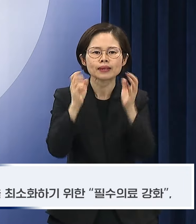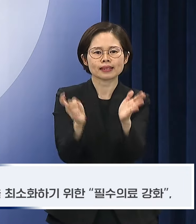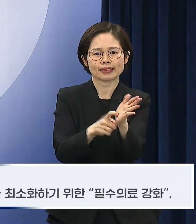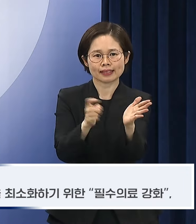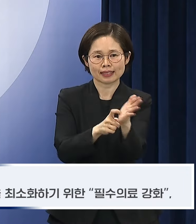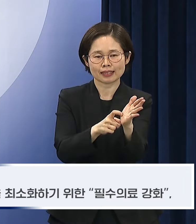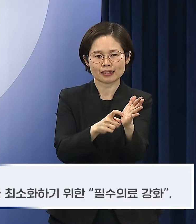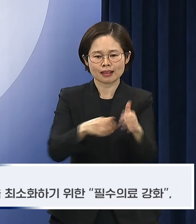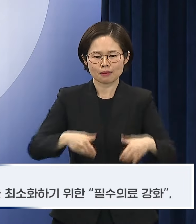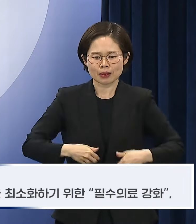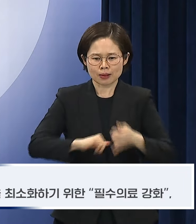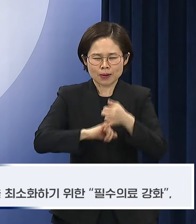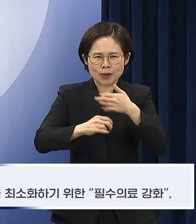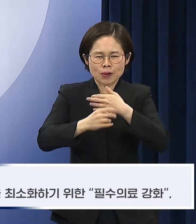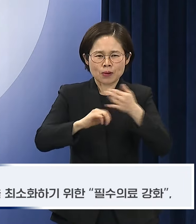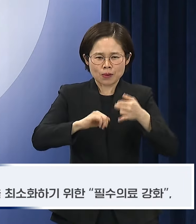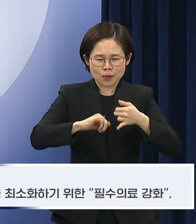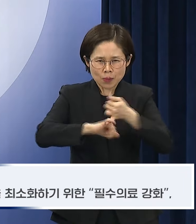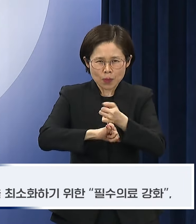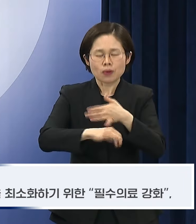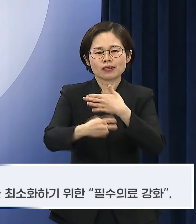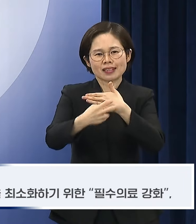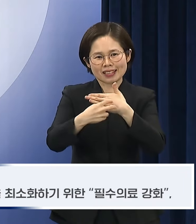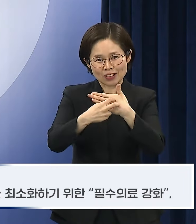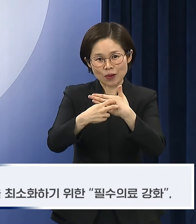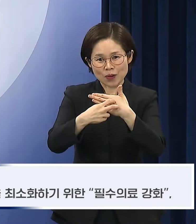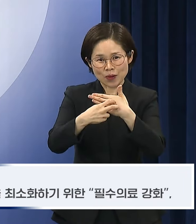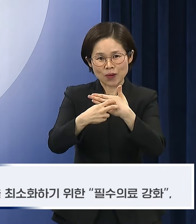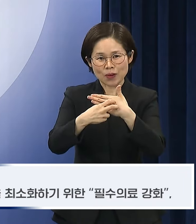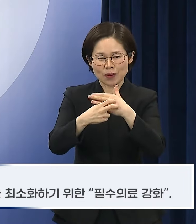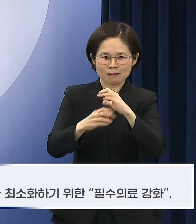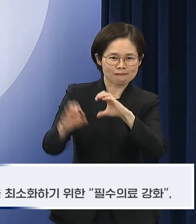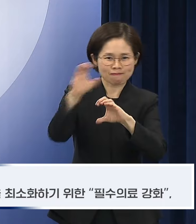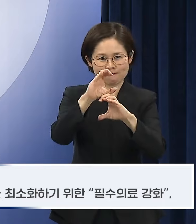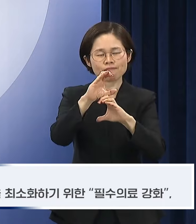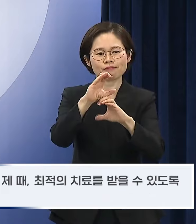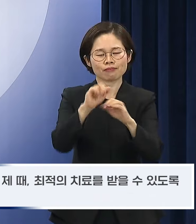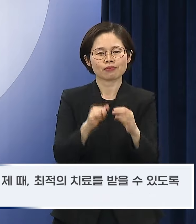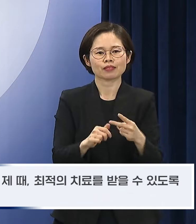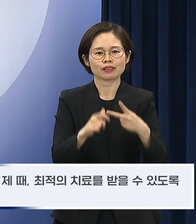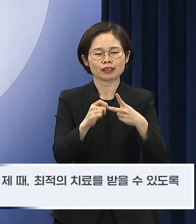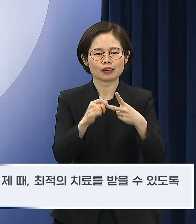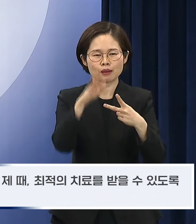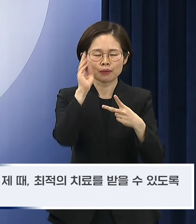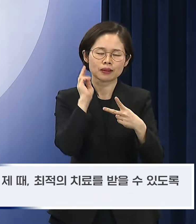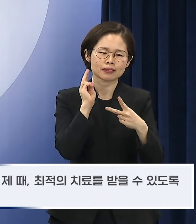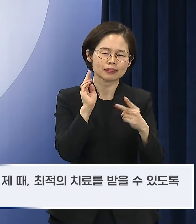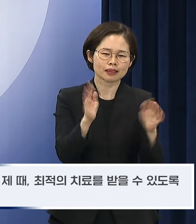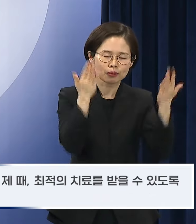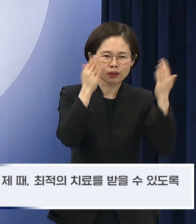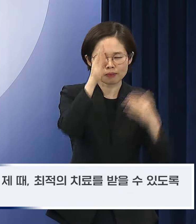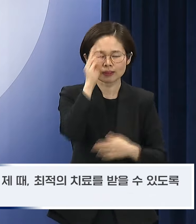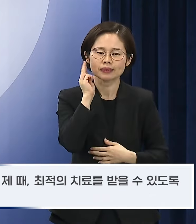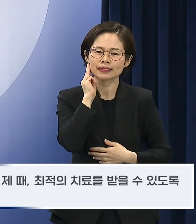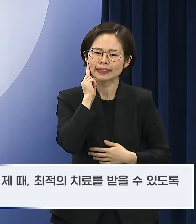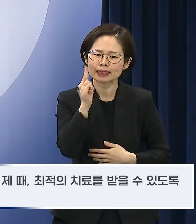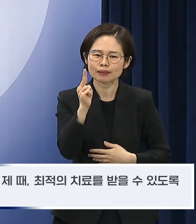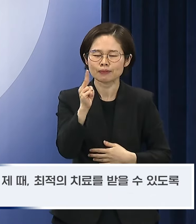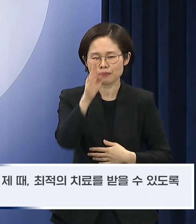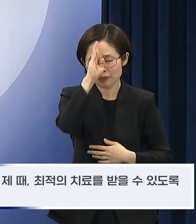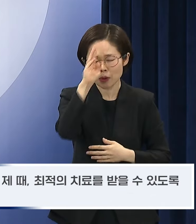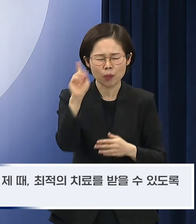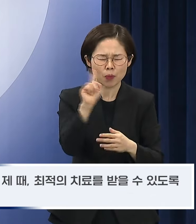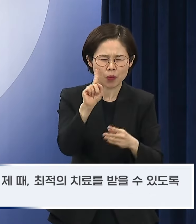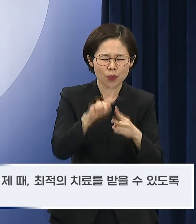꼭 필요한 필수의료 공백을 최소화하기 위한 필수의료 강화, 경증부터 중증에 이르는 어떤